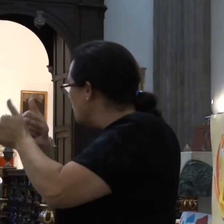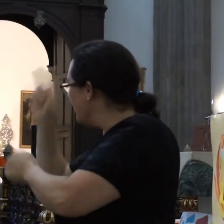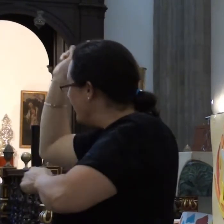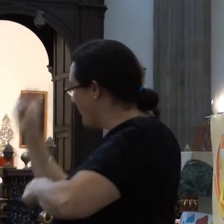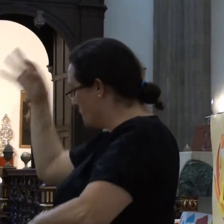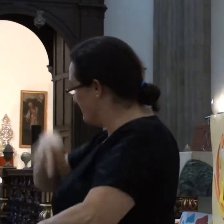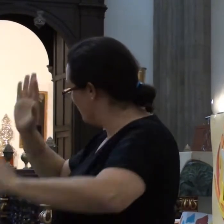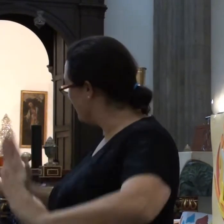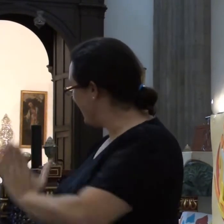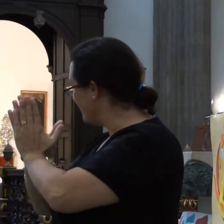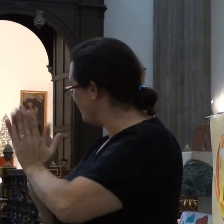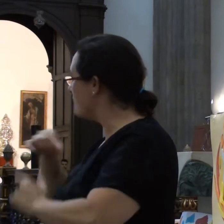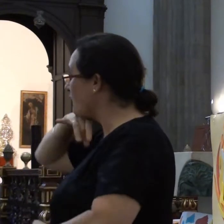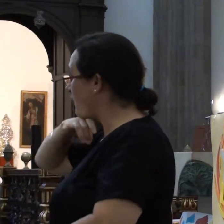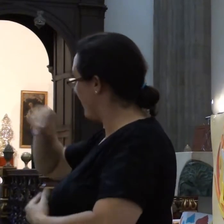poder disfrutarlo